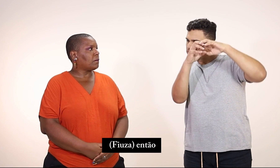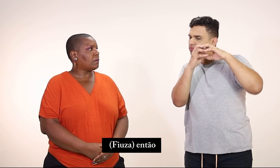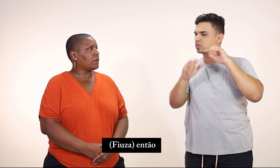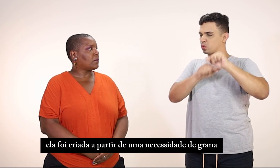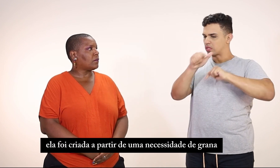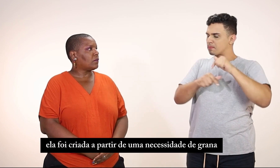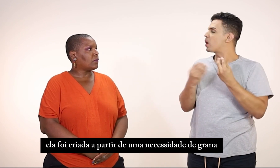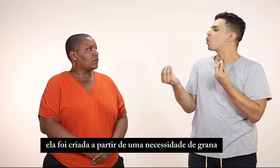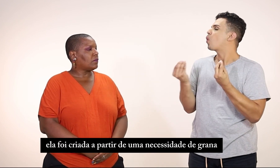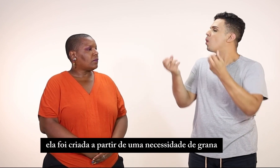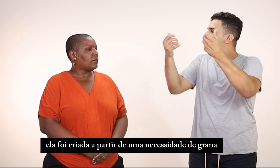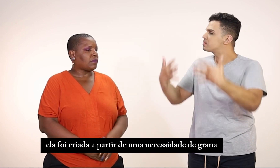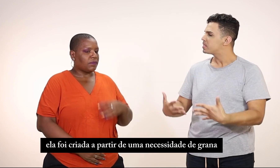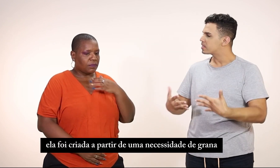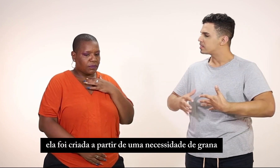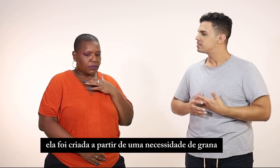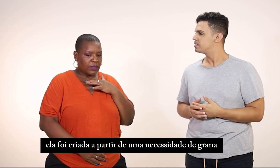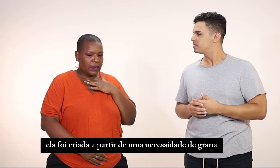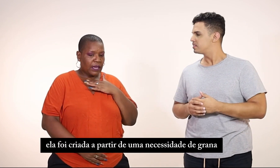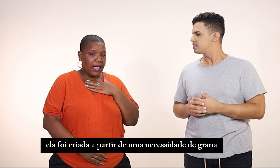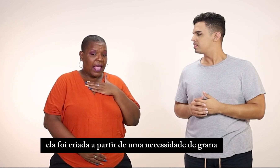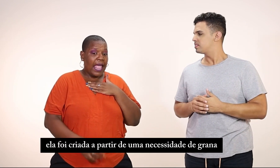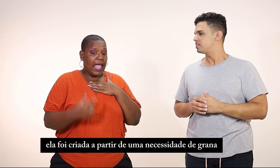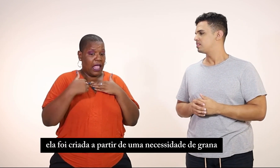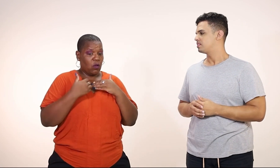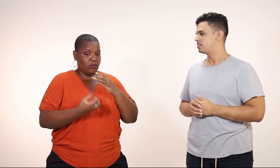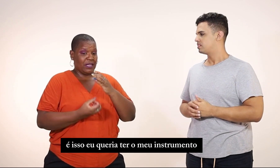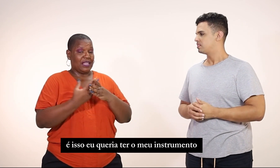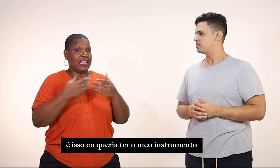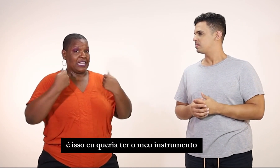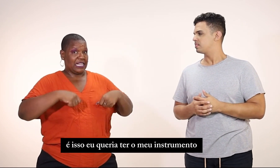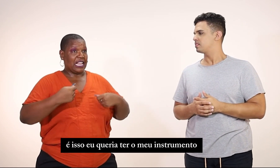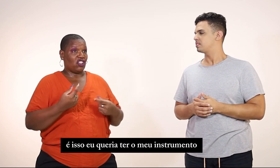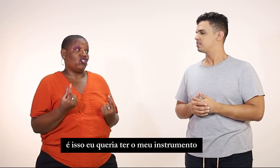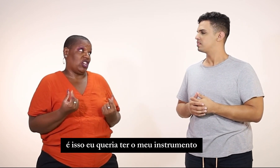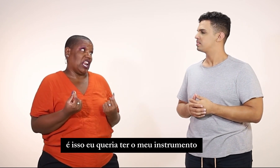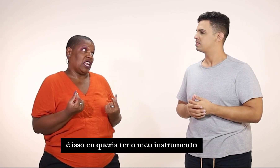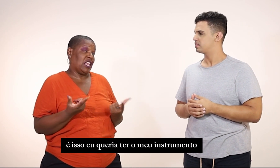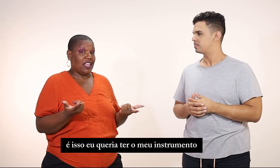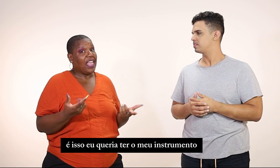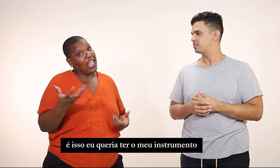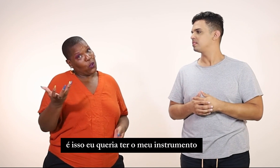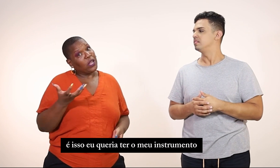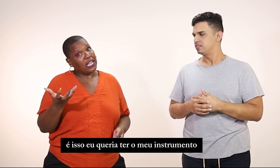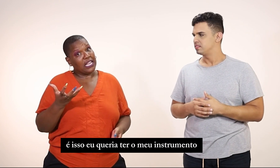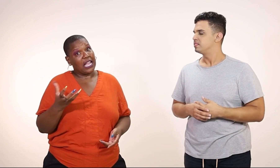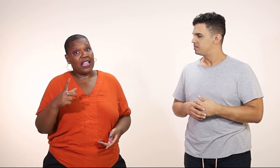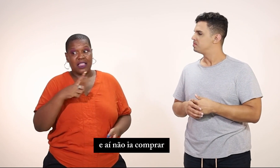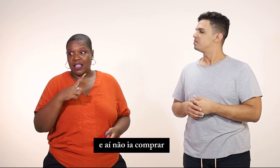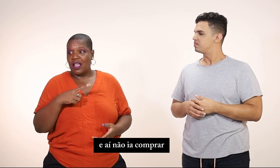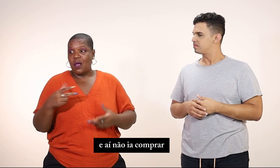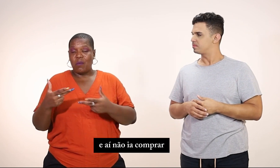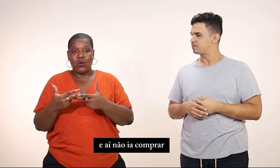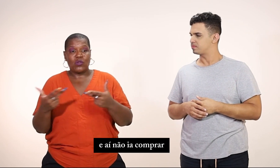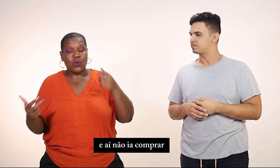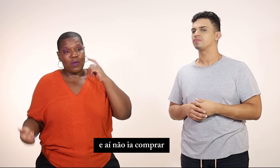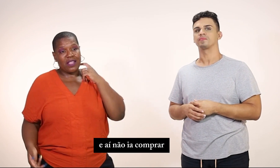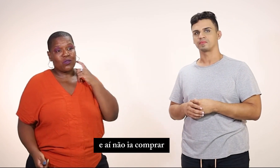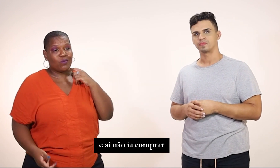Então, ela foi criada a partir de uma necessidade, de grana. É isso. Eu queria ter o meu instrumento e aí não ia comprar, eu